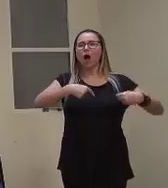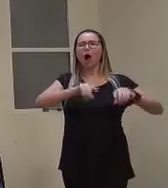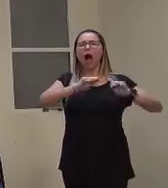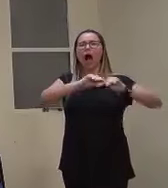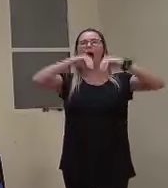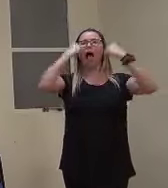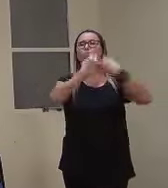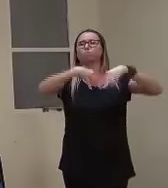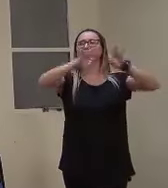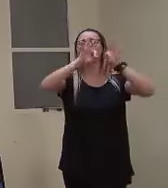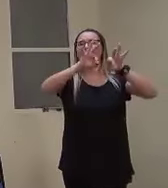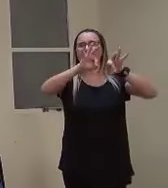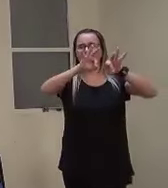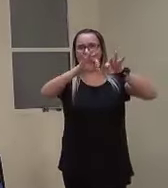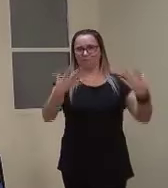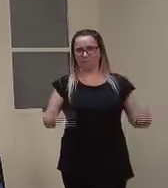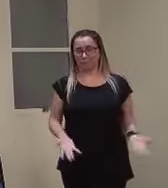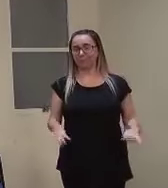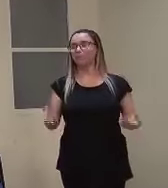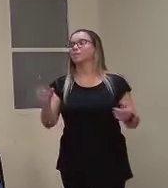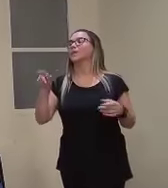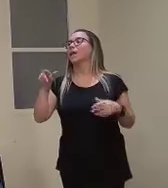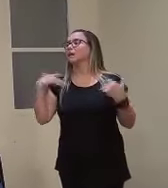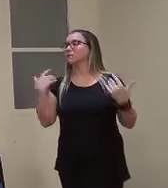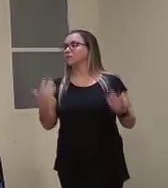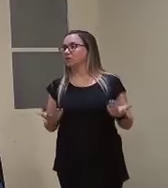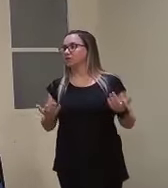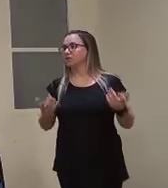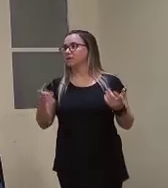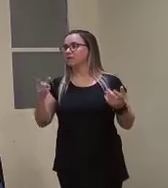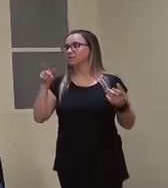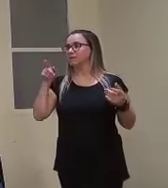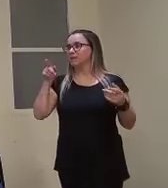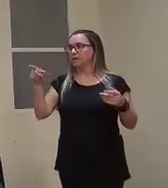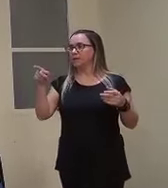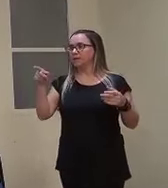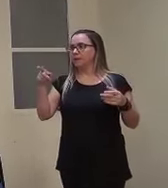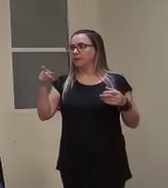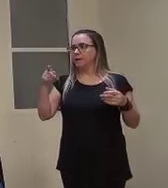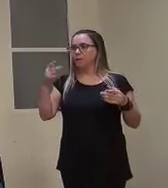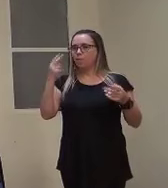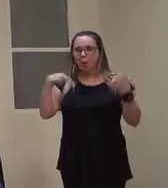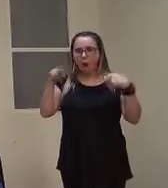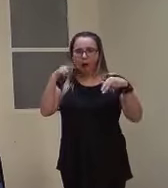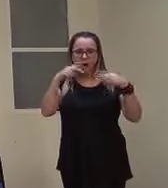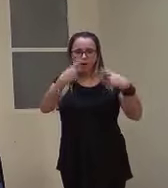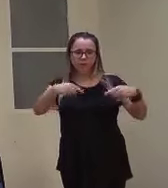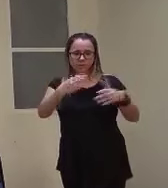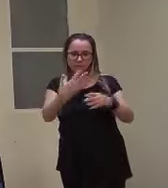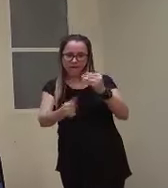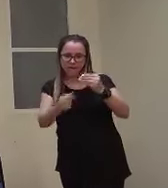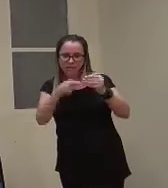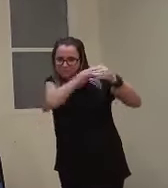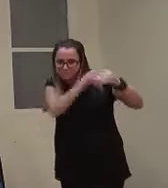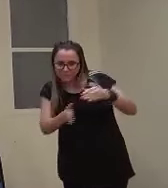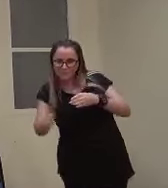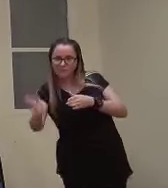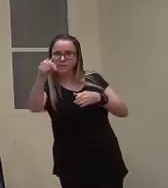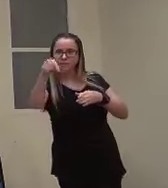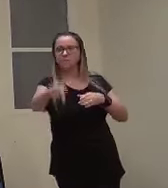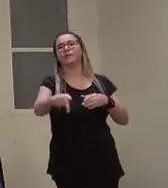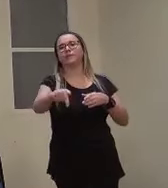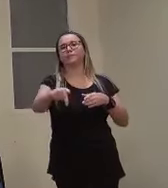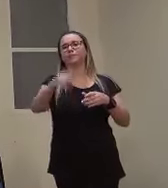es como él planteó entonces ingresar por lo que no anda ingresar ahí en donde está